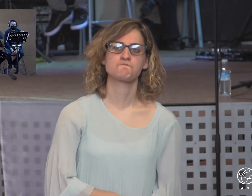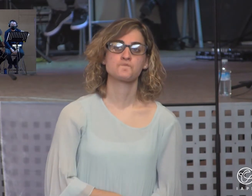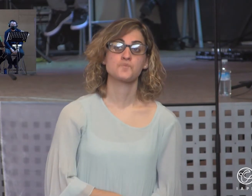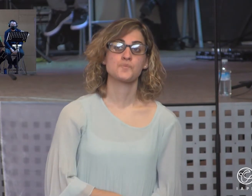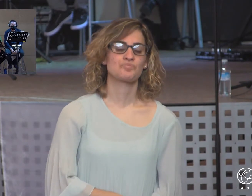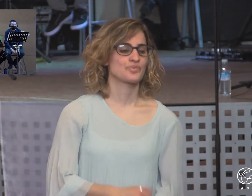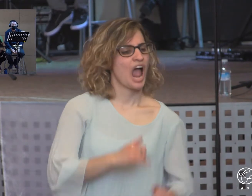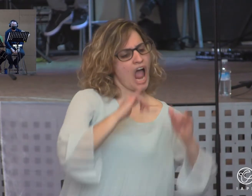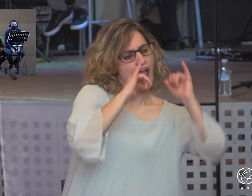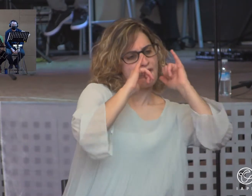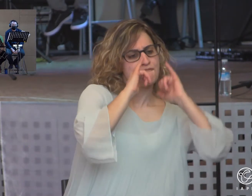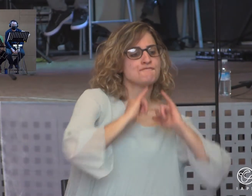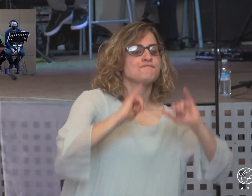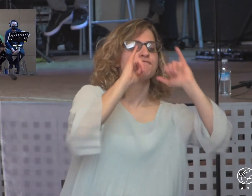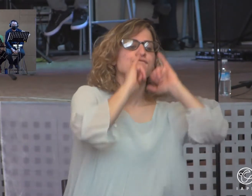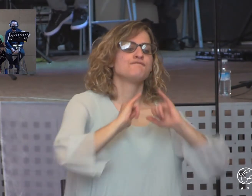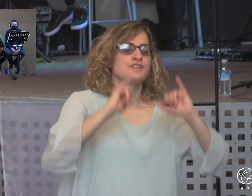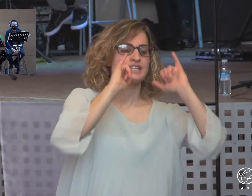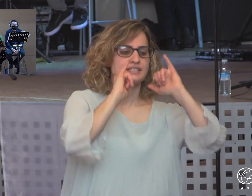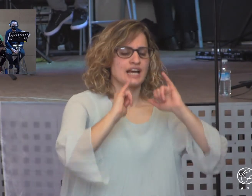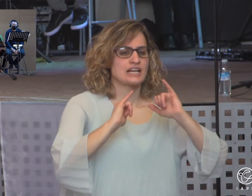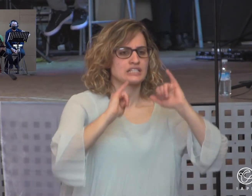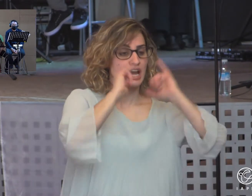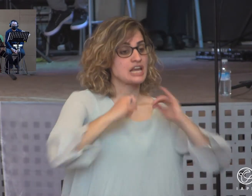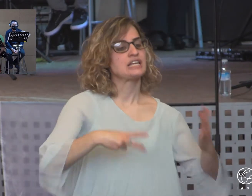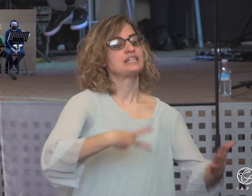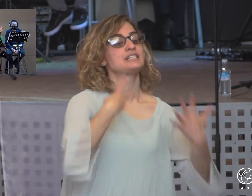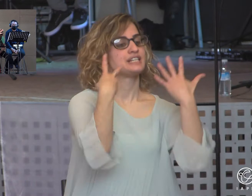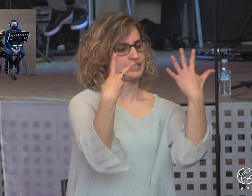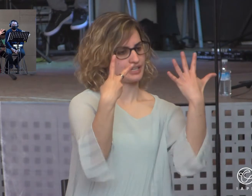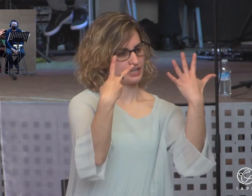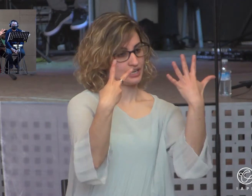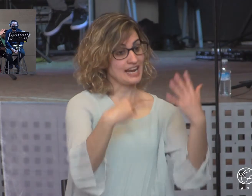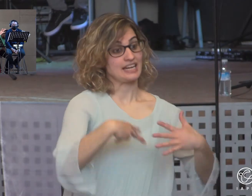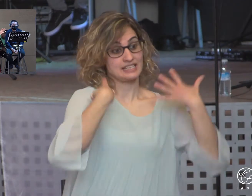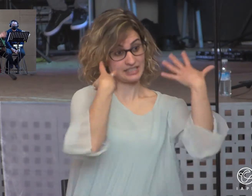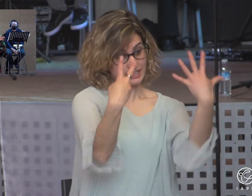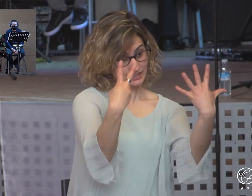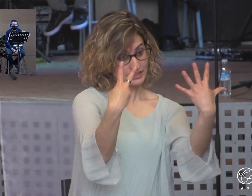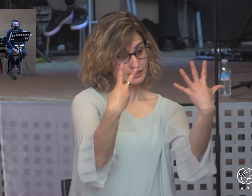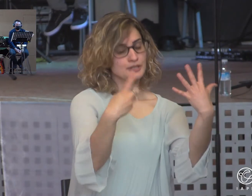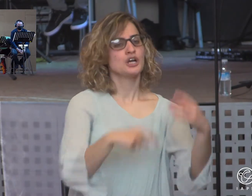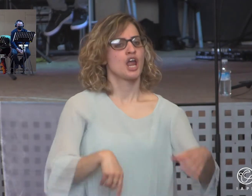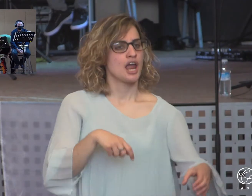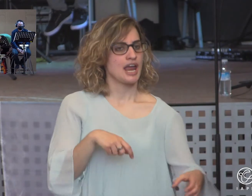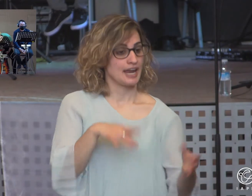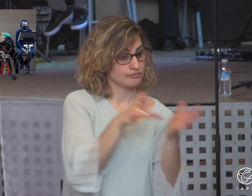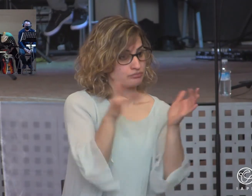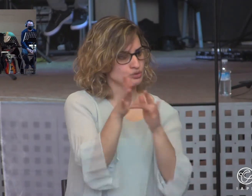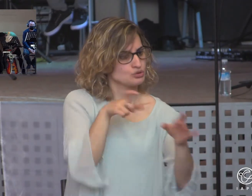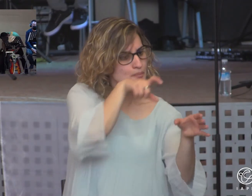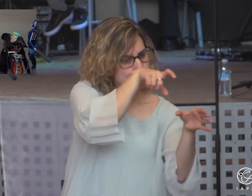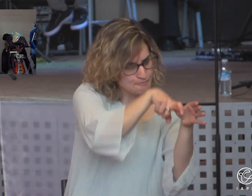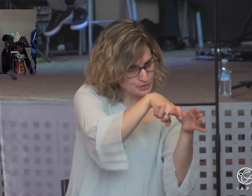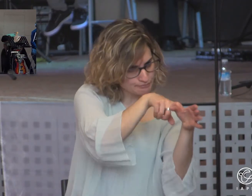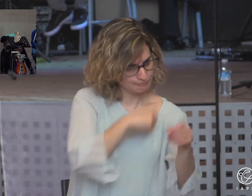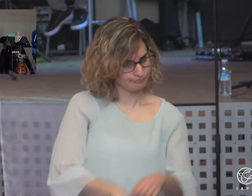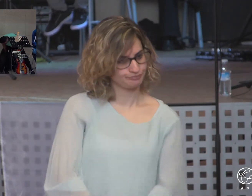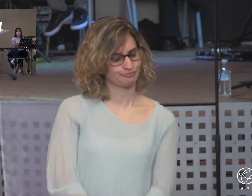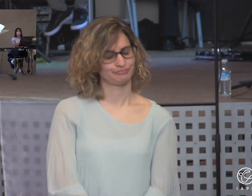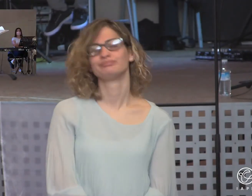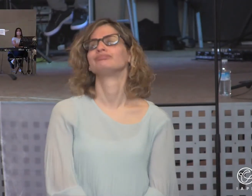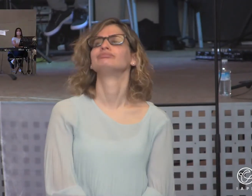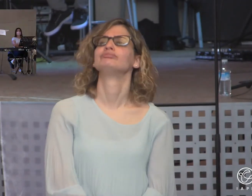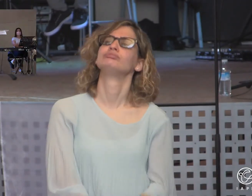forma física. Lo que suman 7, ¿vale? 7, número perfecto. Bien, vamos con ello.